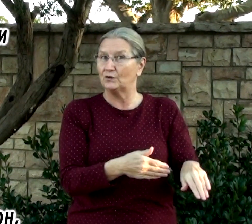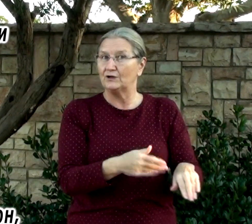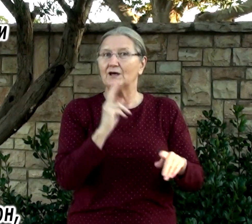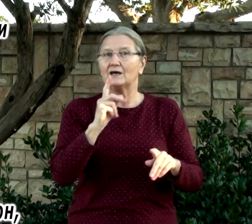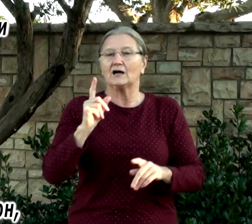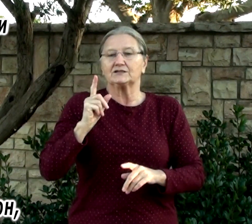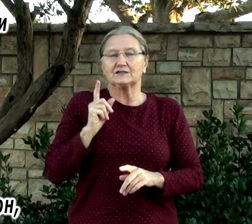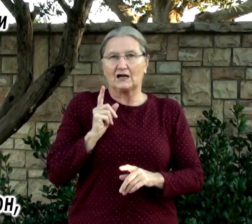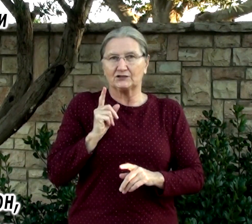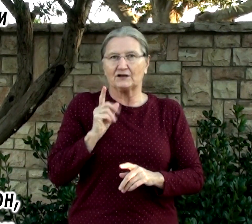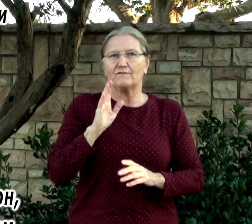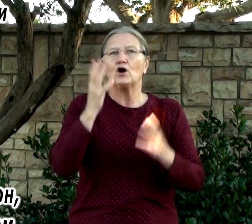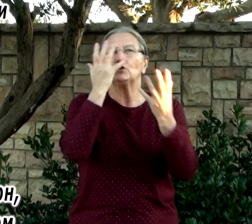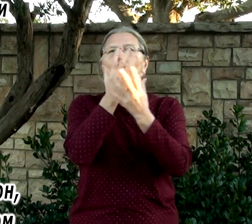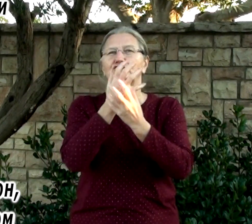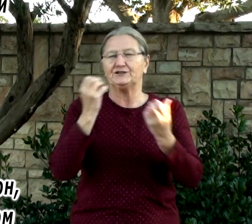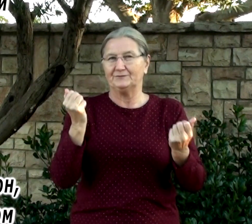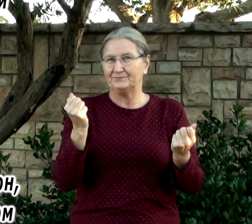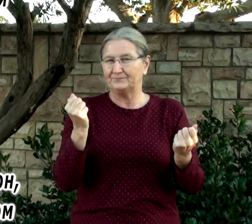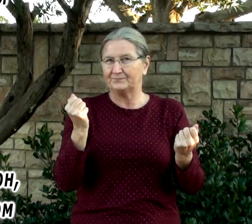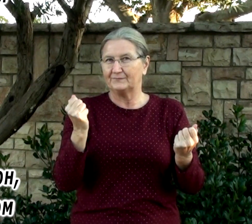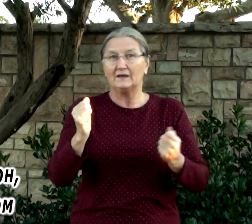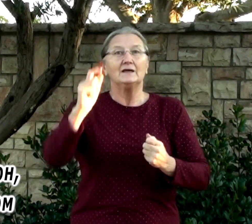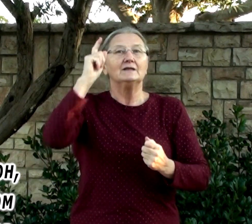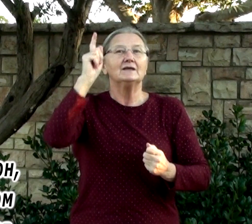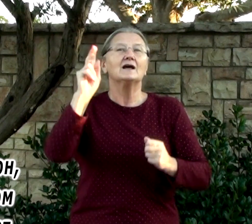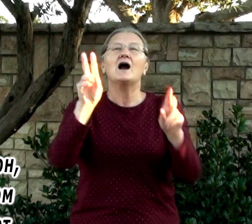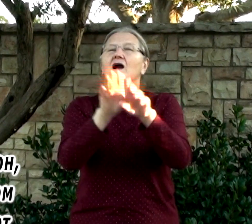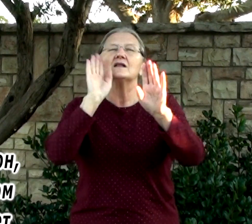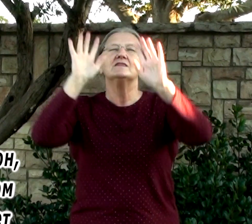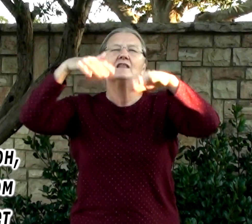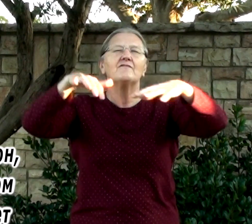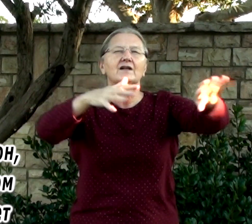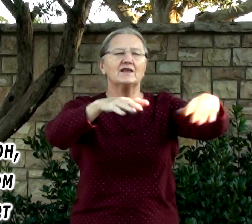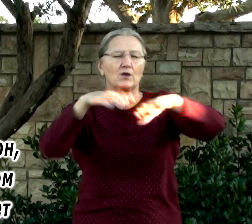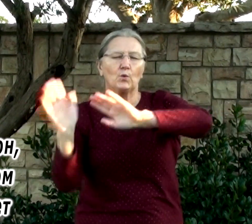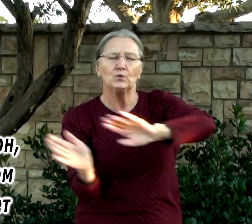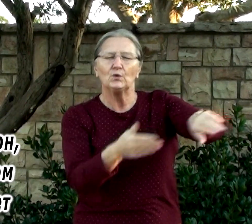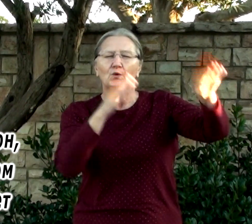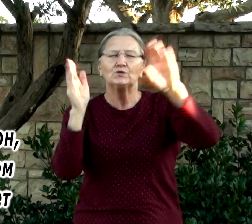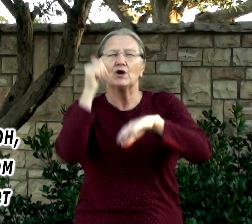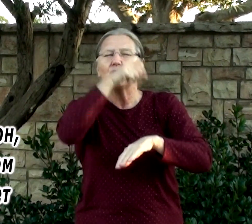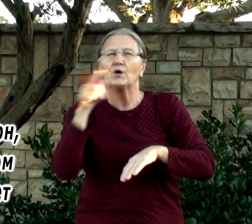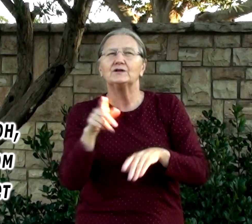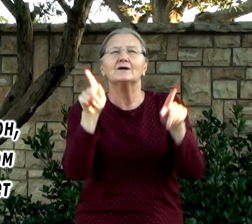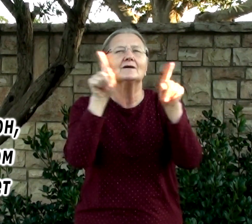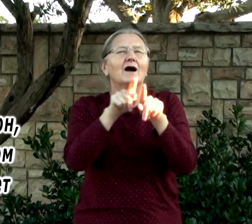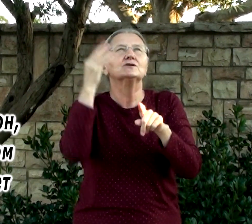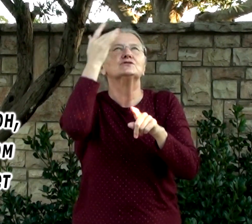и как стража в ночи. Ты как наводнением уносишь их, они как сон,